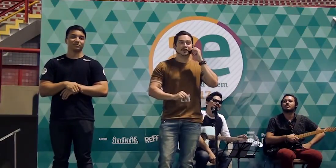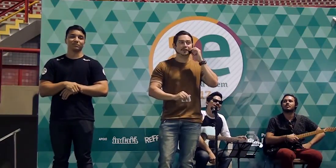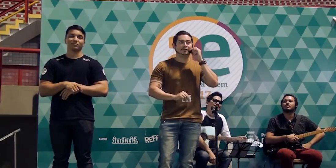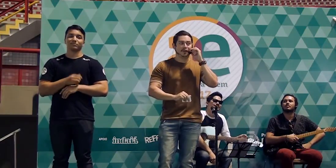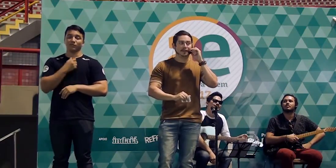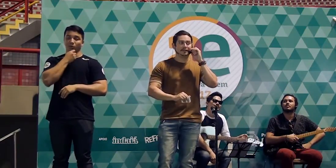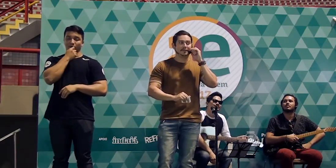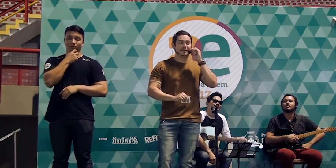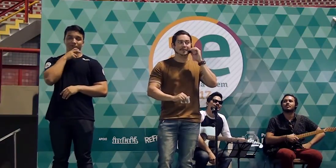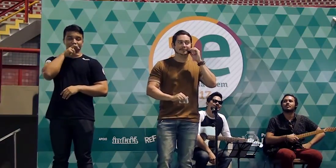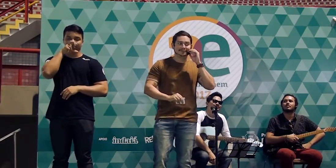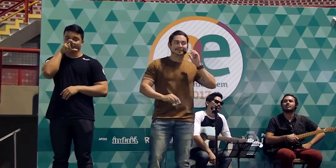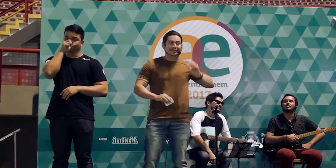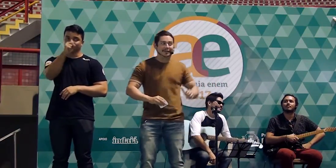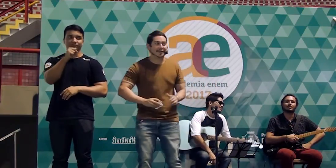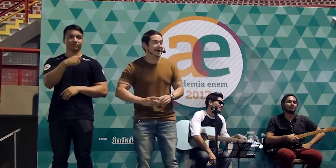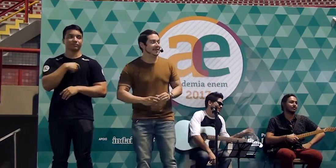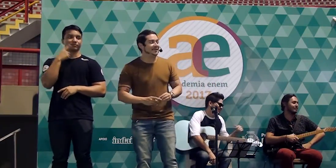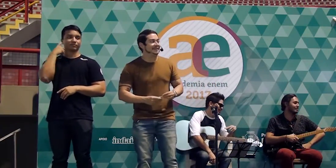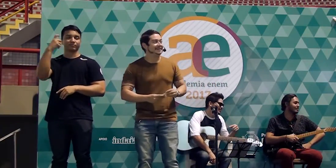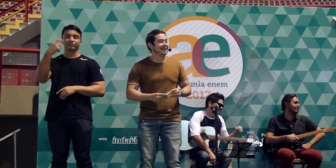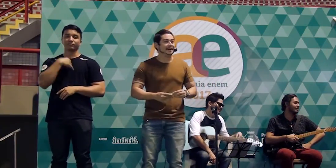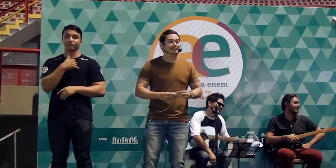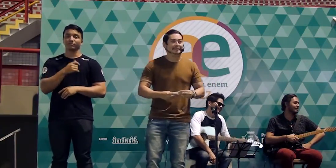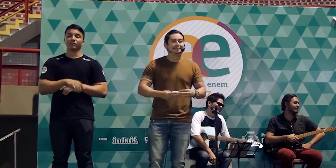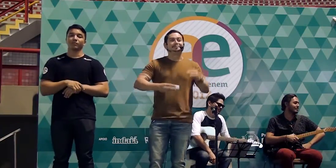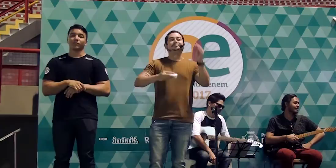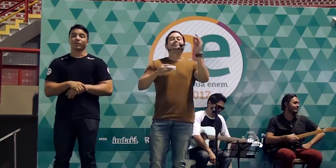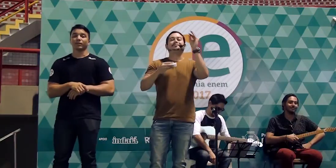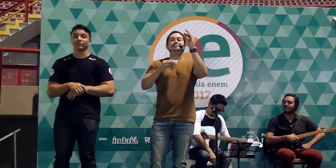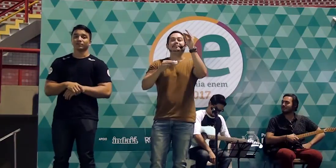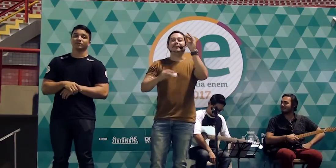Uma tossida violenta, viu, meu irmão? Deus é mais, tá?